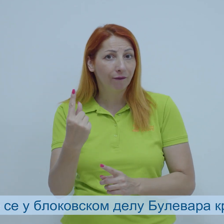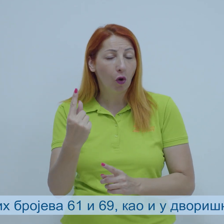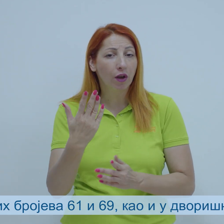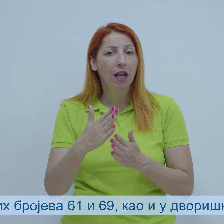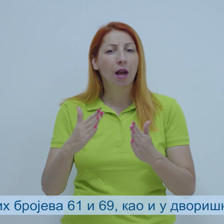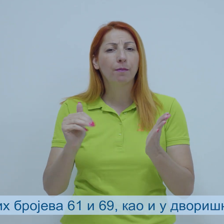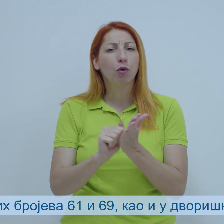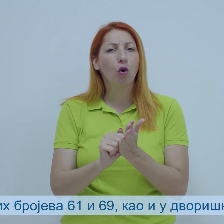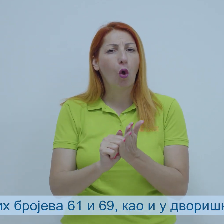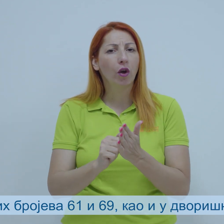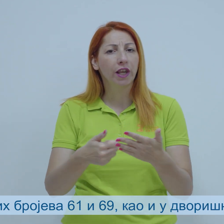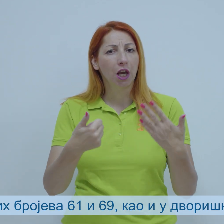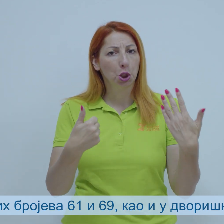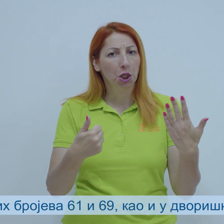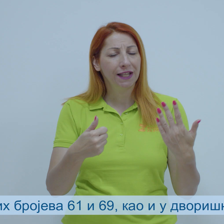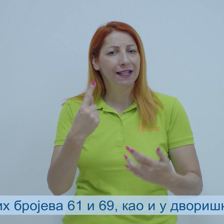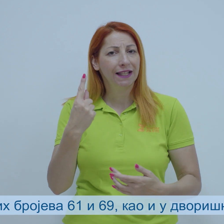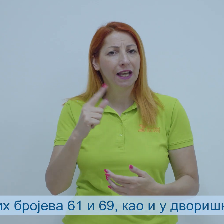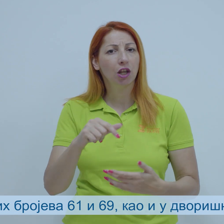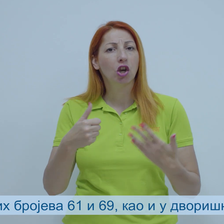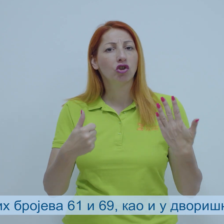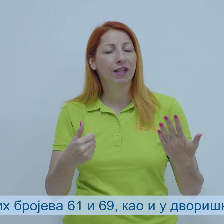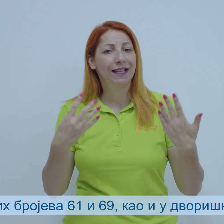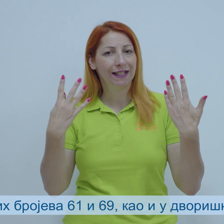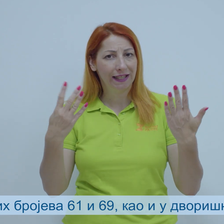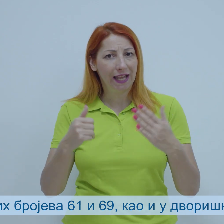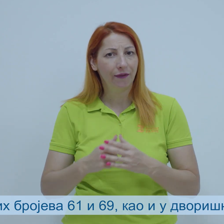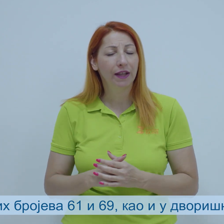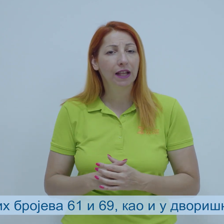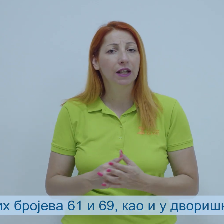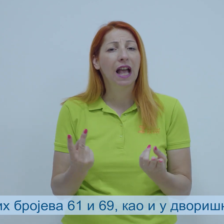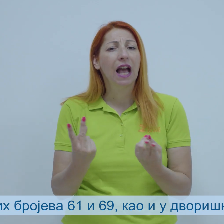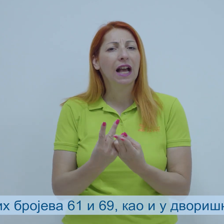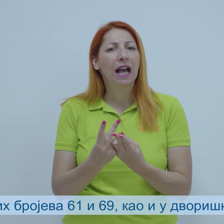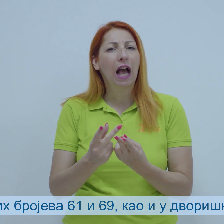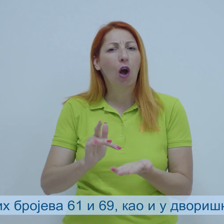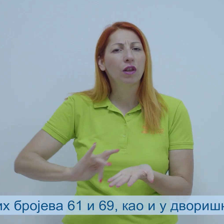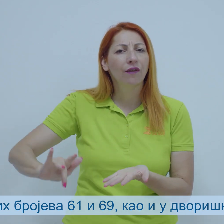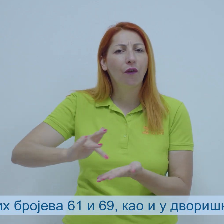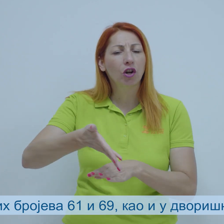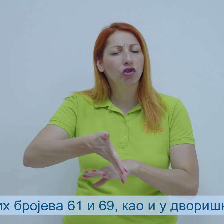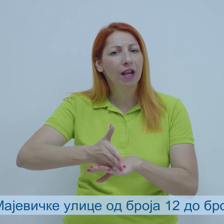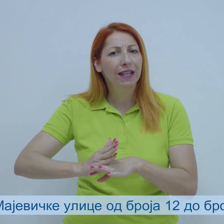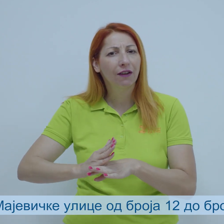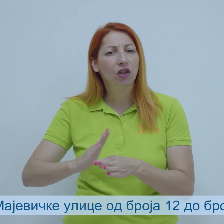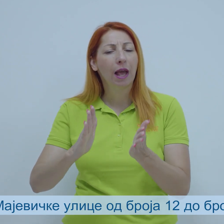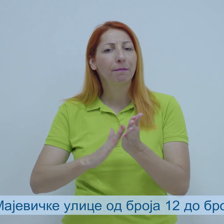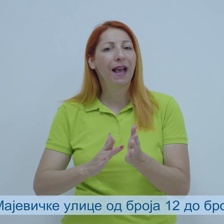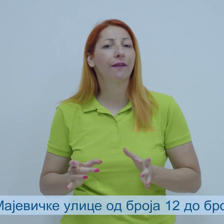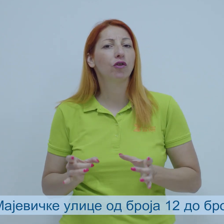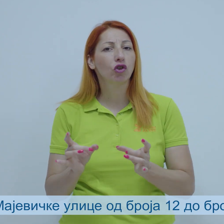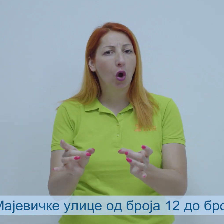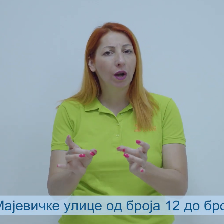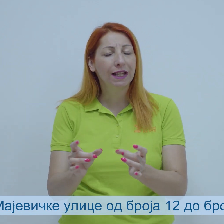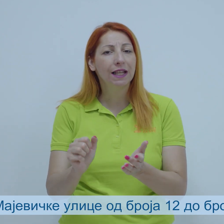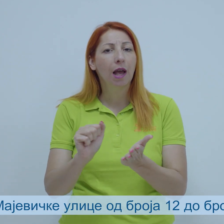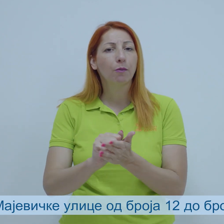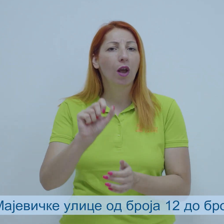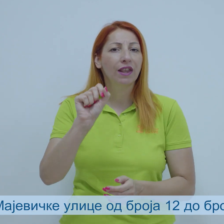kod kućnih brojeva 61 i 69, kao i dvorišnim delovima Majevičke ulice od broja 12 do